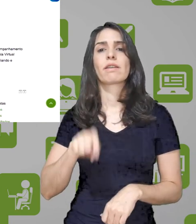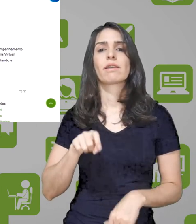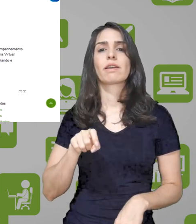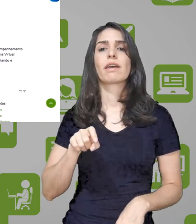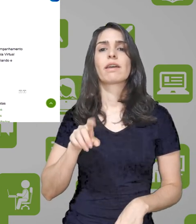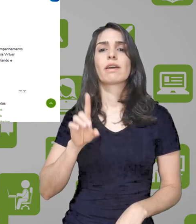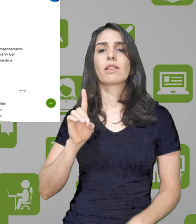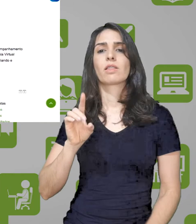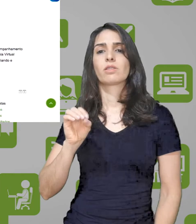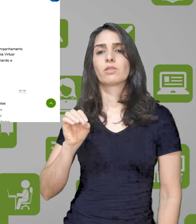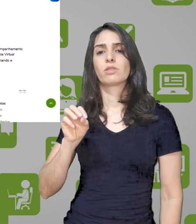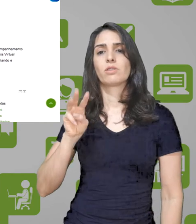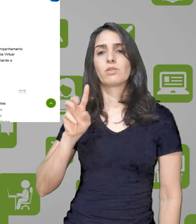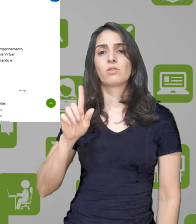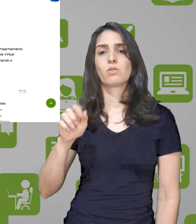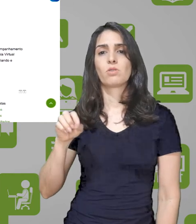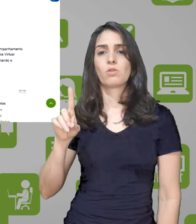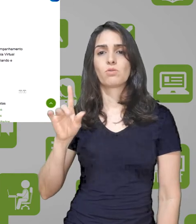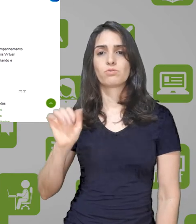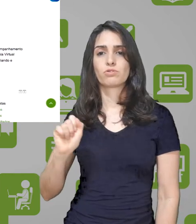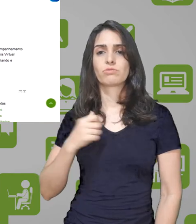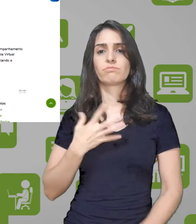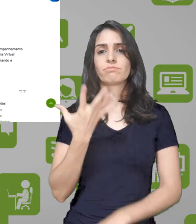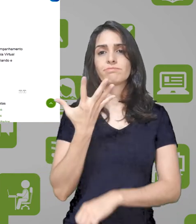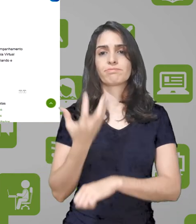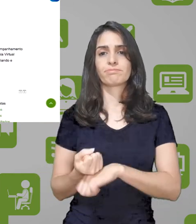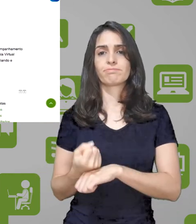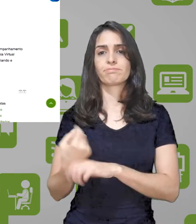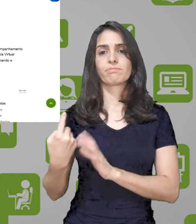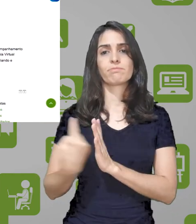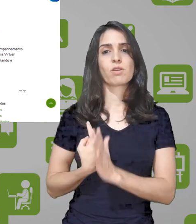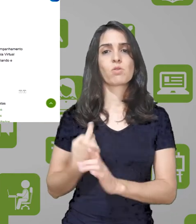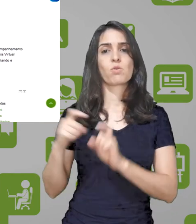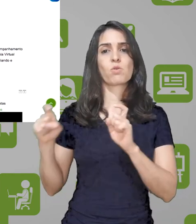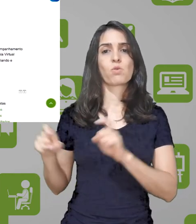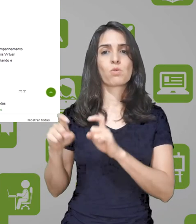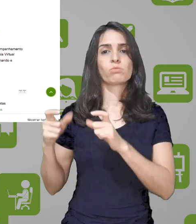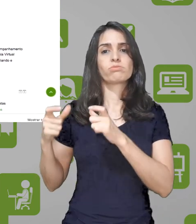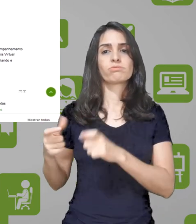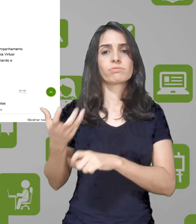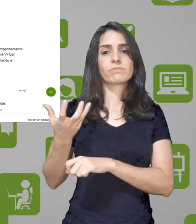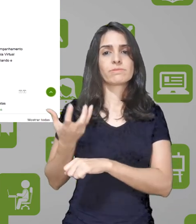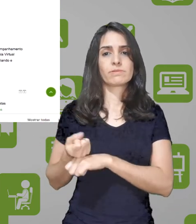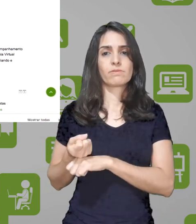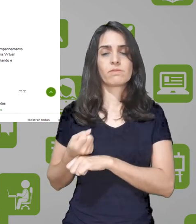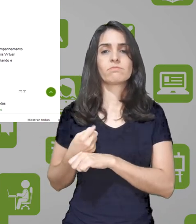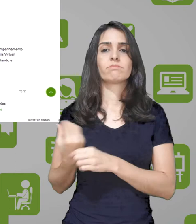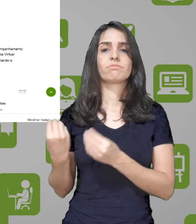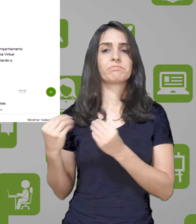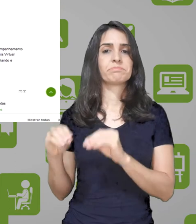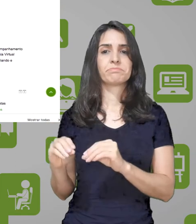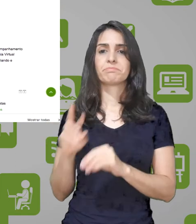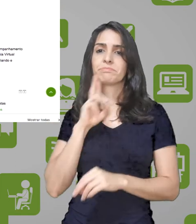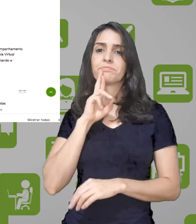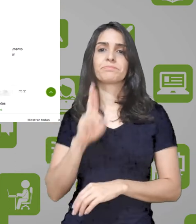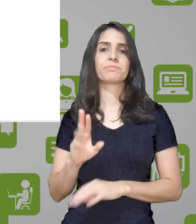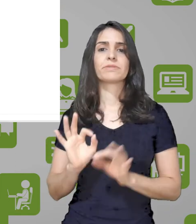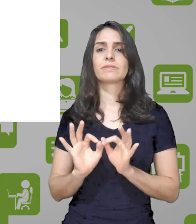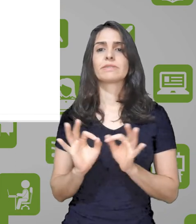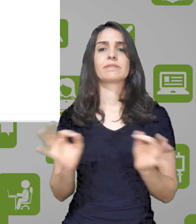é só clicar em download muito simples vai perguntar onde eu quero salvar G1